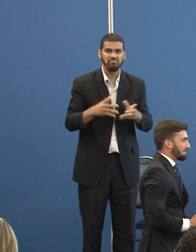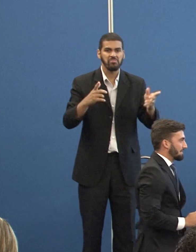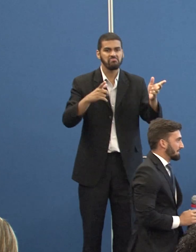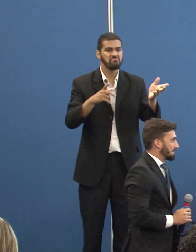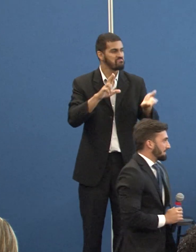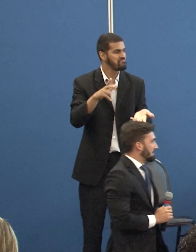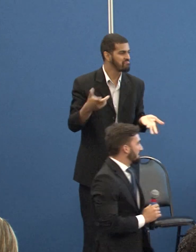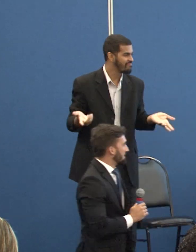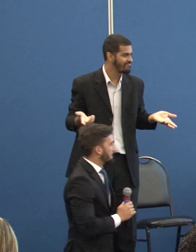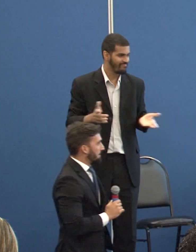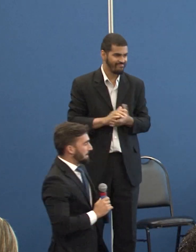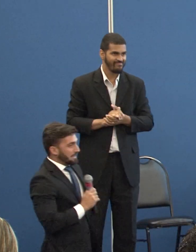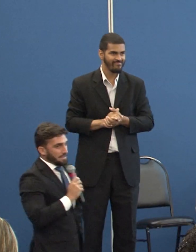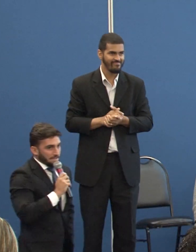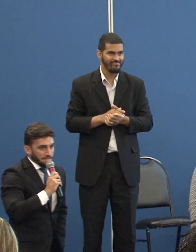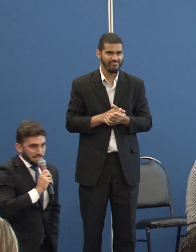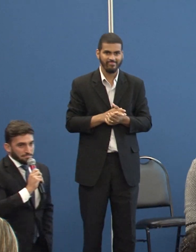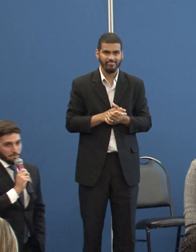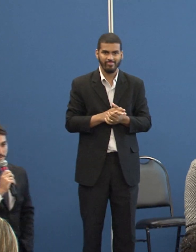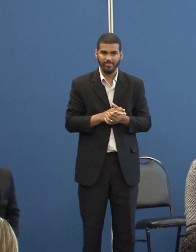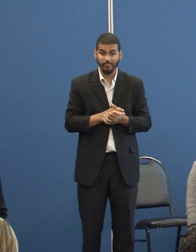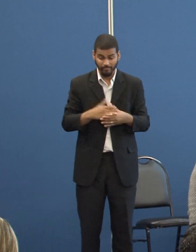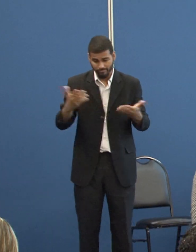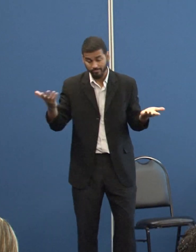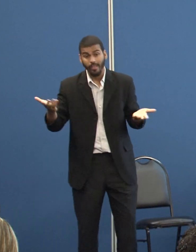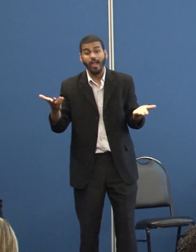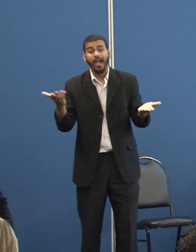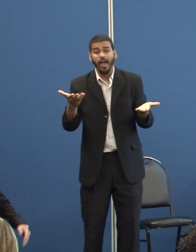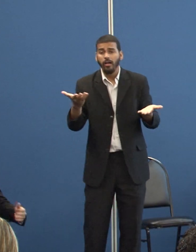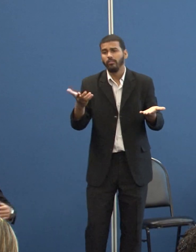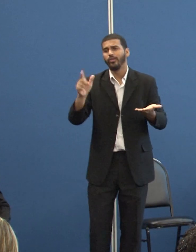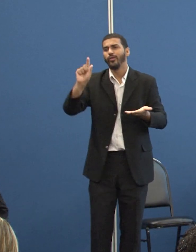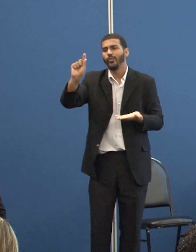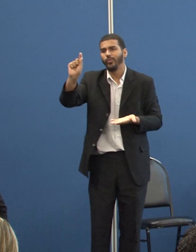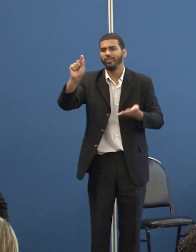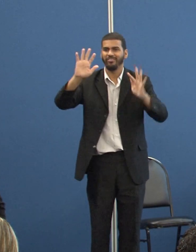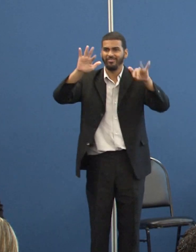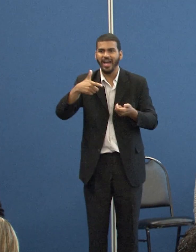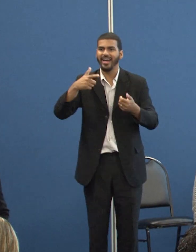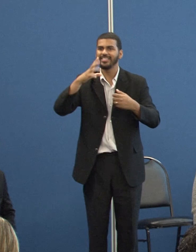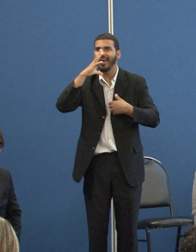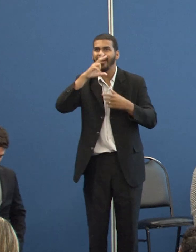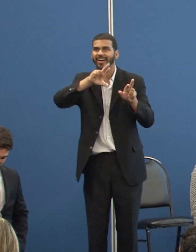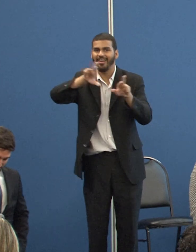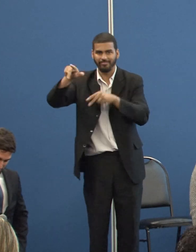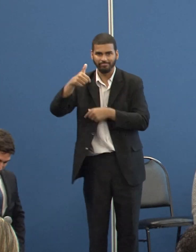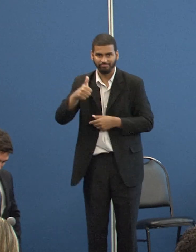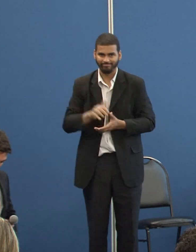E nesse momento nós encerramos as atividades dessa sala